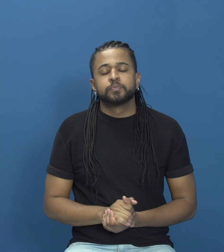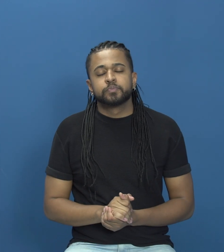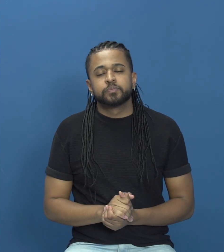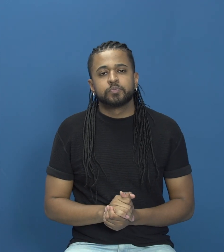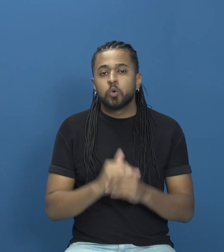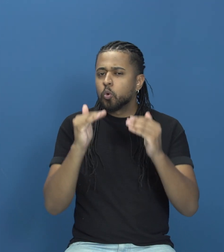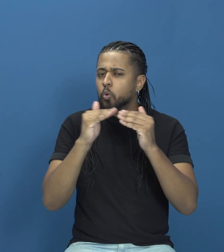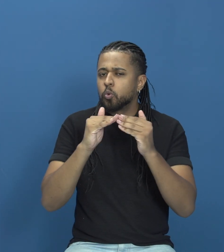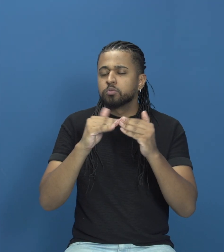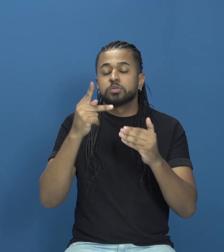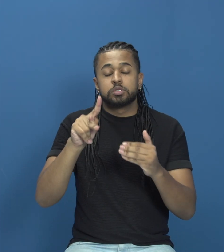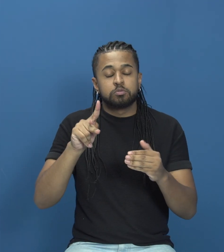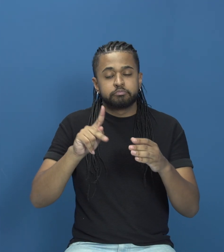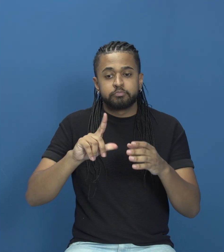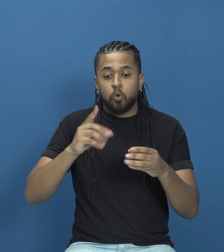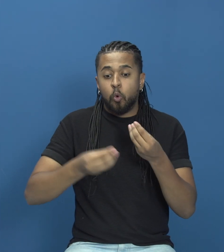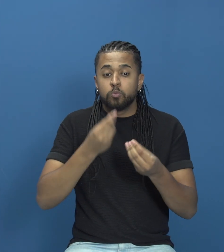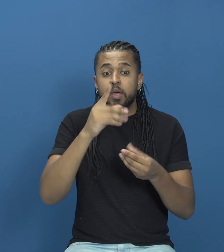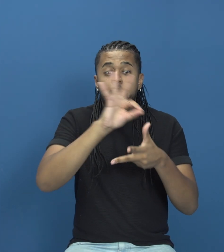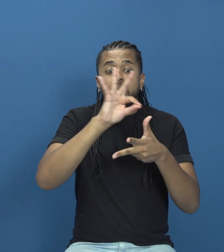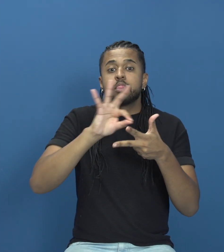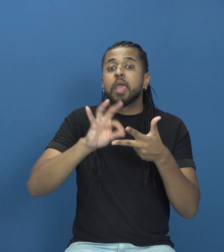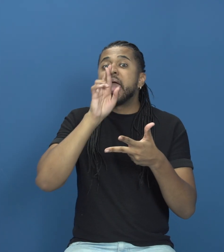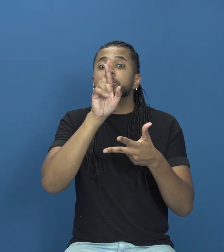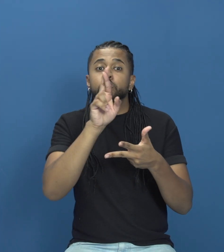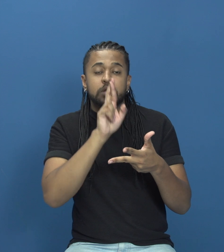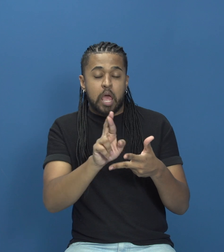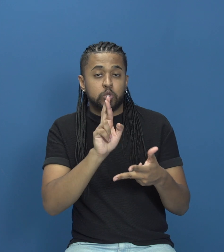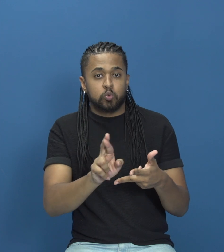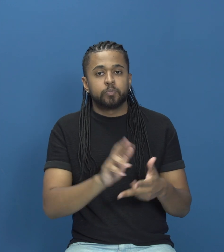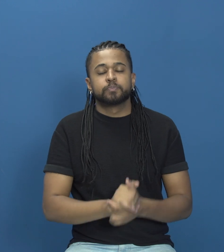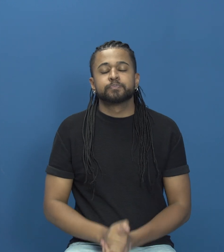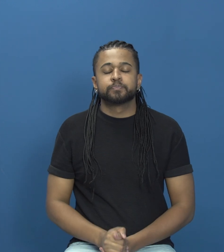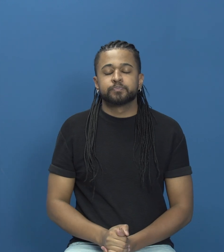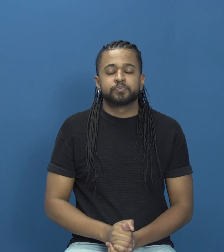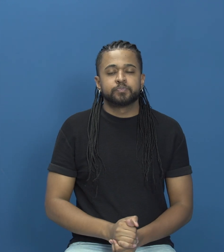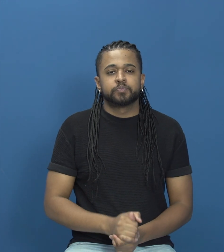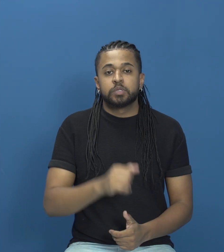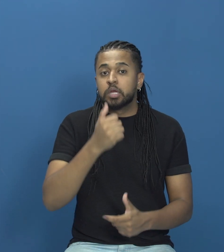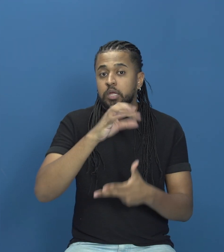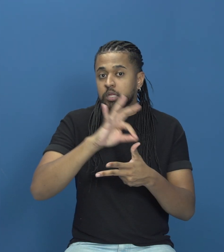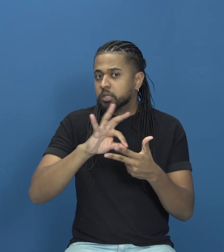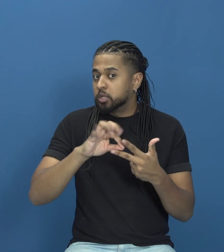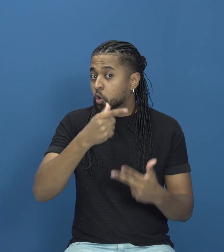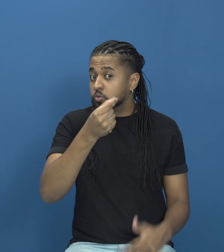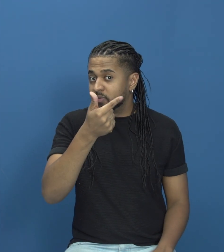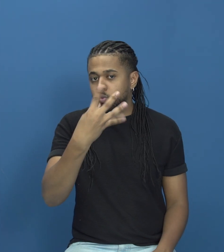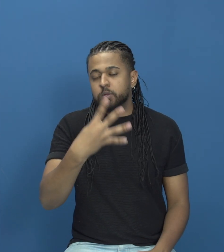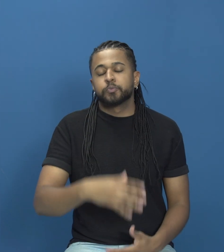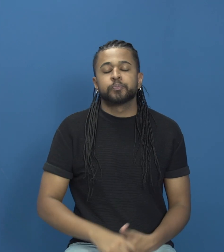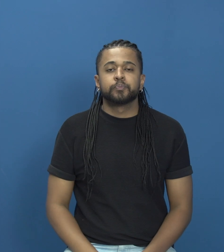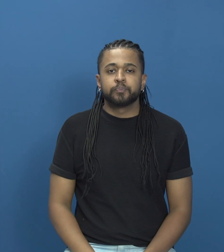de acordo com seu desempenho no Exame Nacional do Ensino Médio, ENEM, edição 2024.